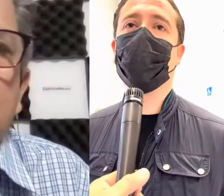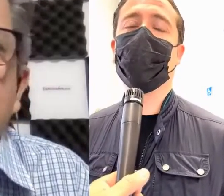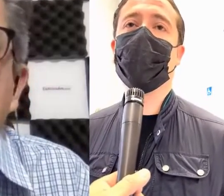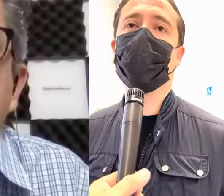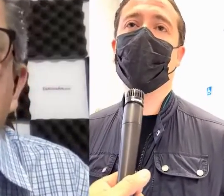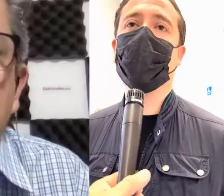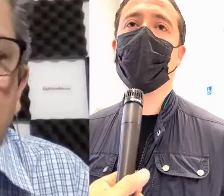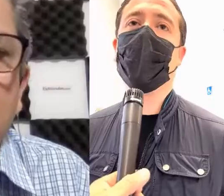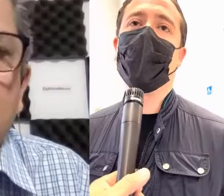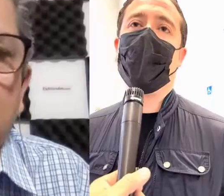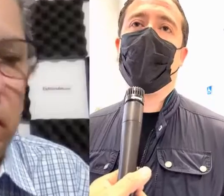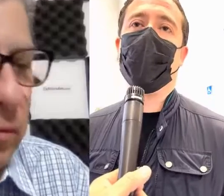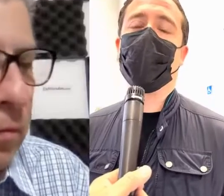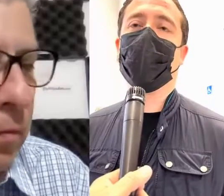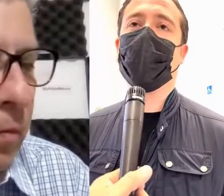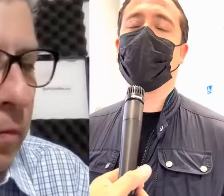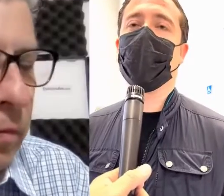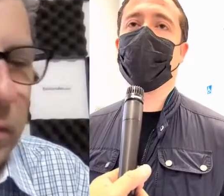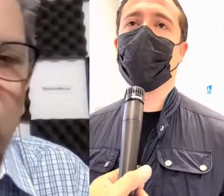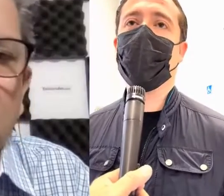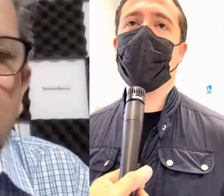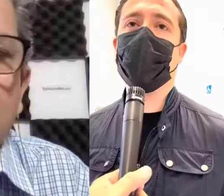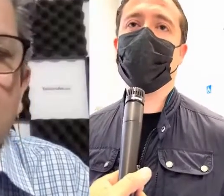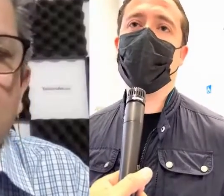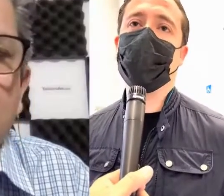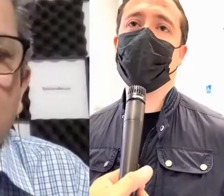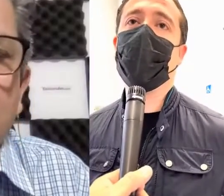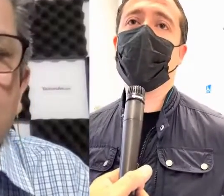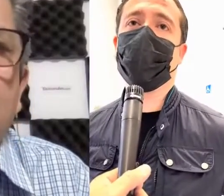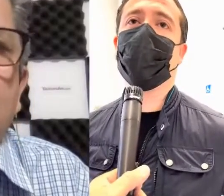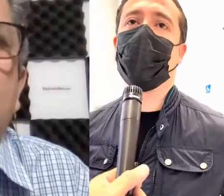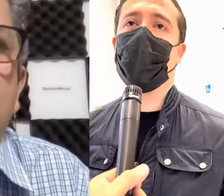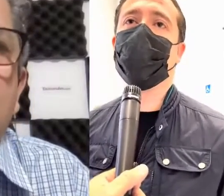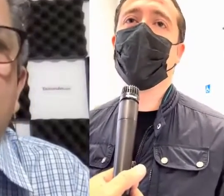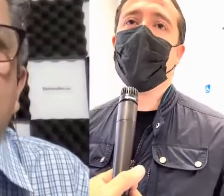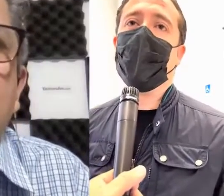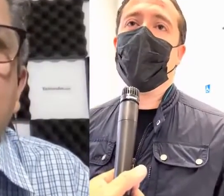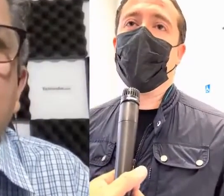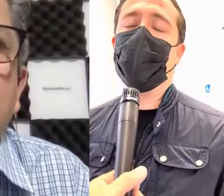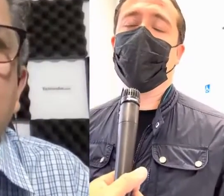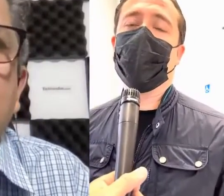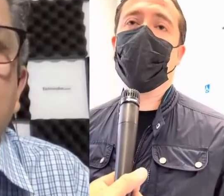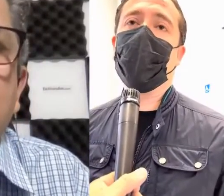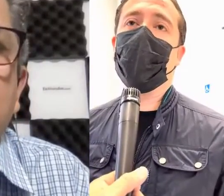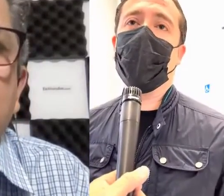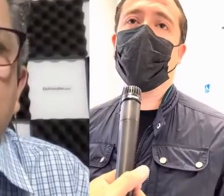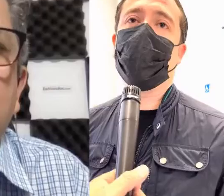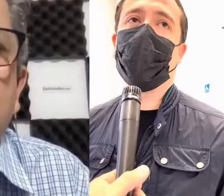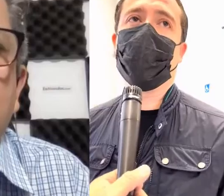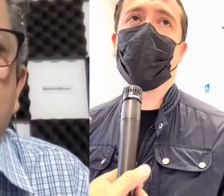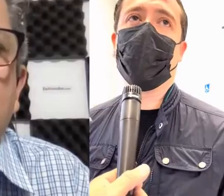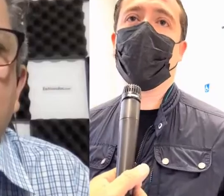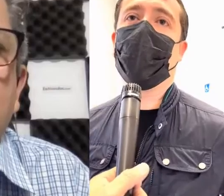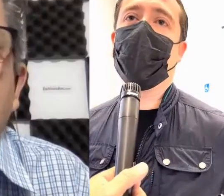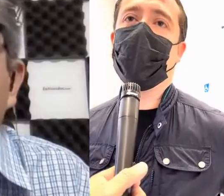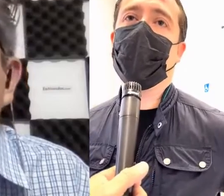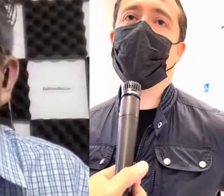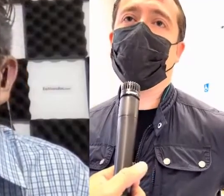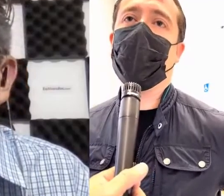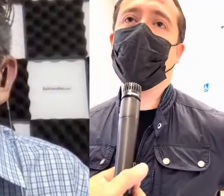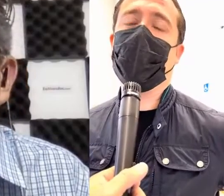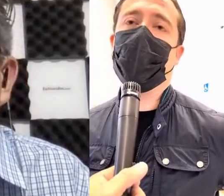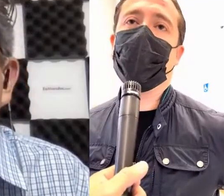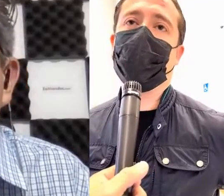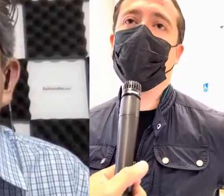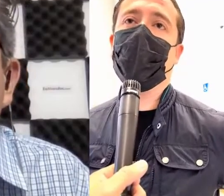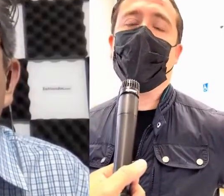de educación muy distinta a lo que otras generaciones pues estaban acostumbradas. debemos de ser muy abiertos, por eso el gobierno debe tener